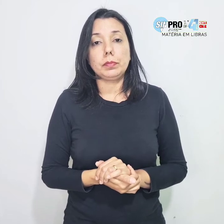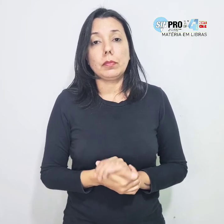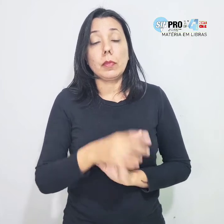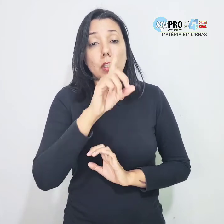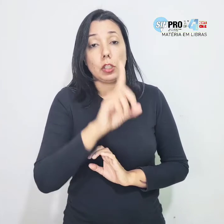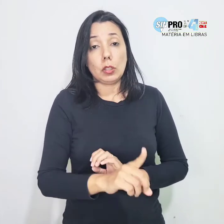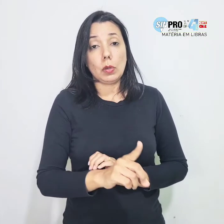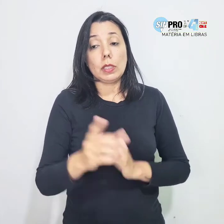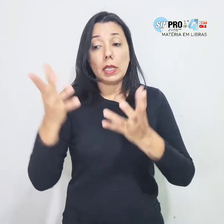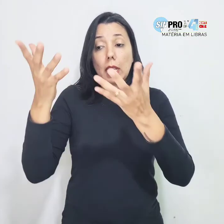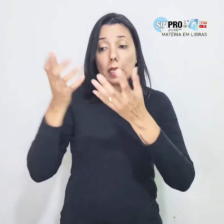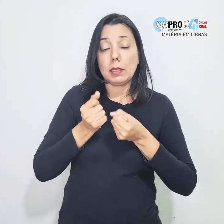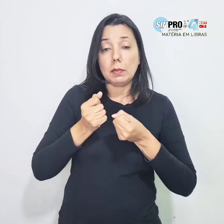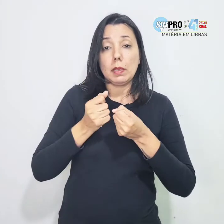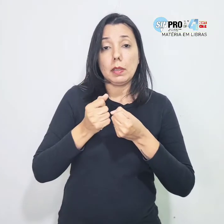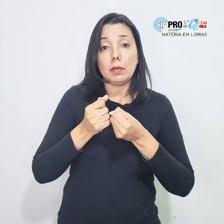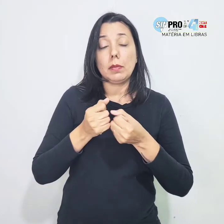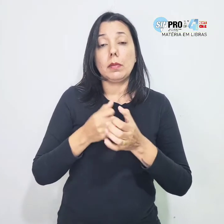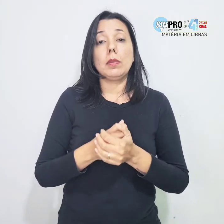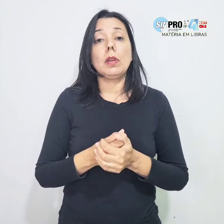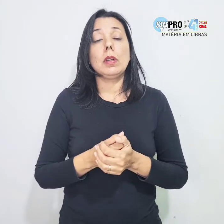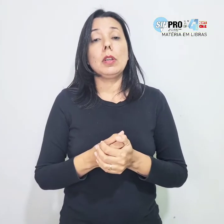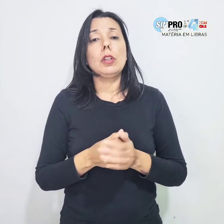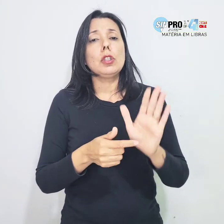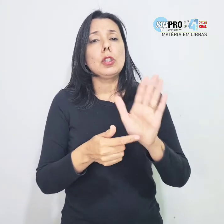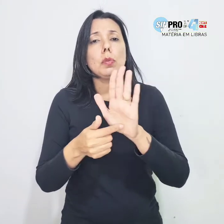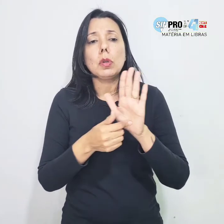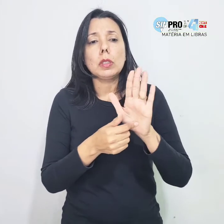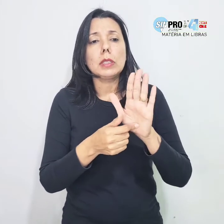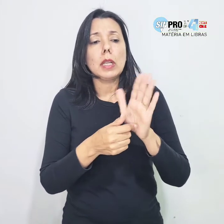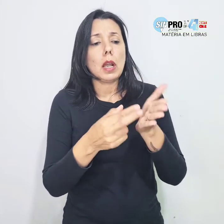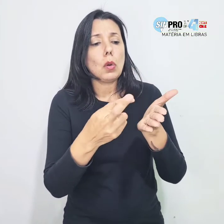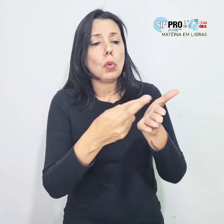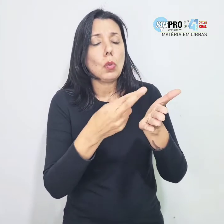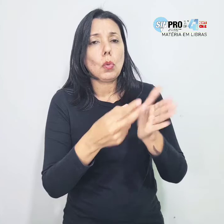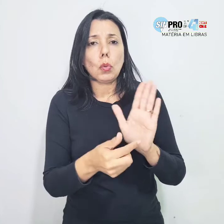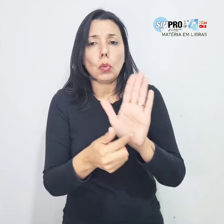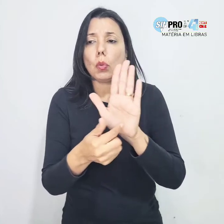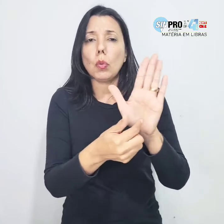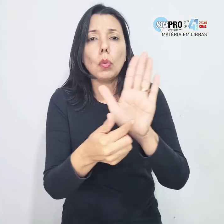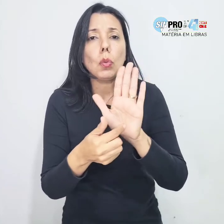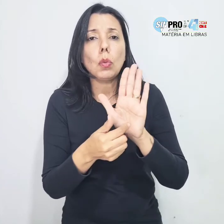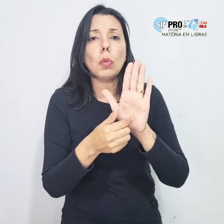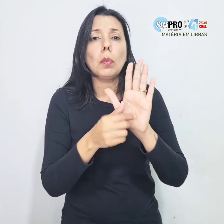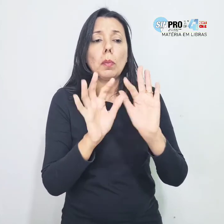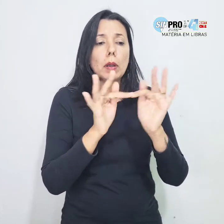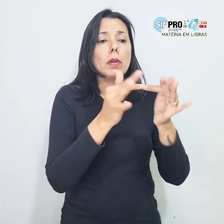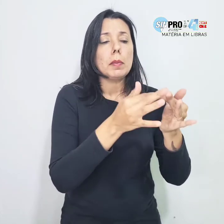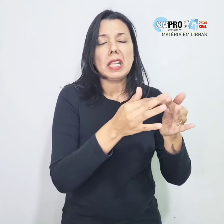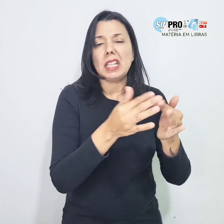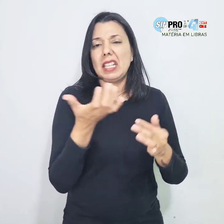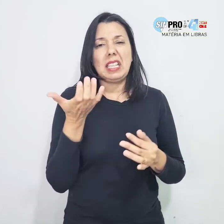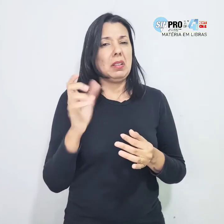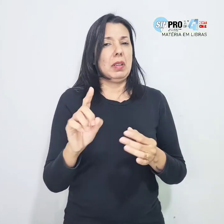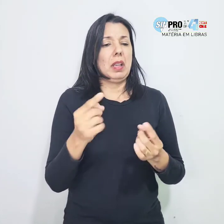Diretores receberam a recomendação de mostrar o guia CDCP para pais que se opuserem às medidas de